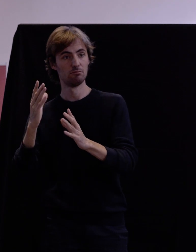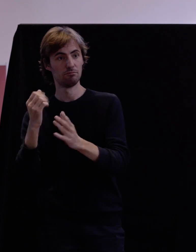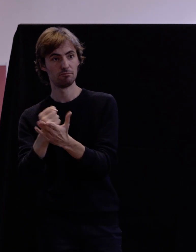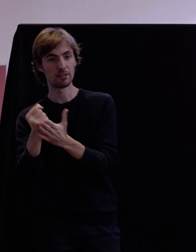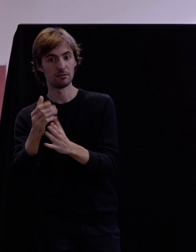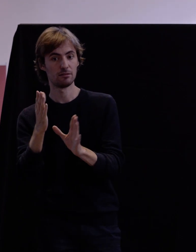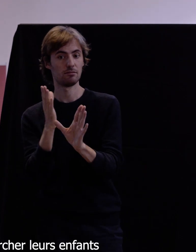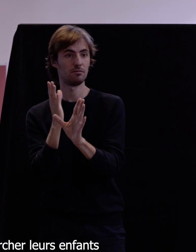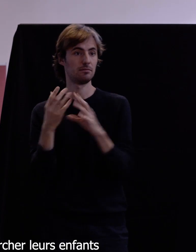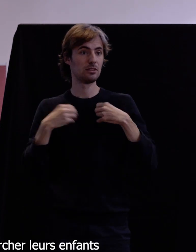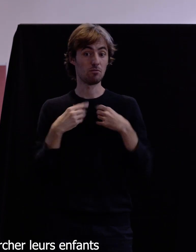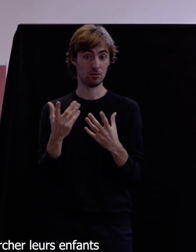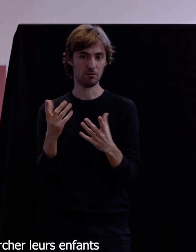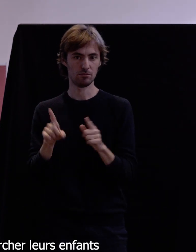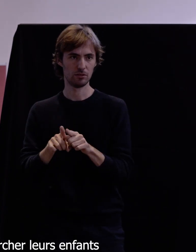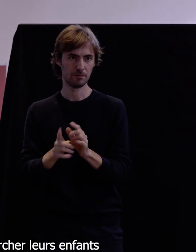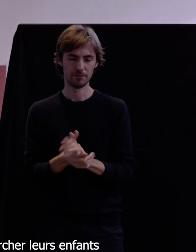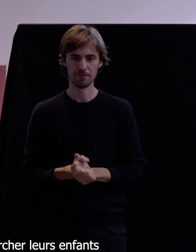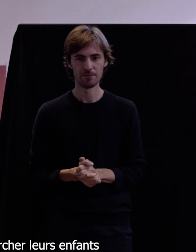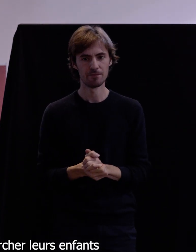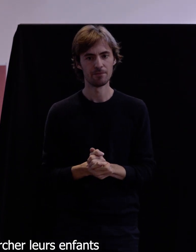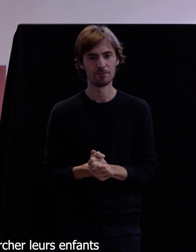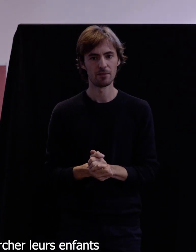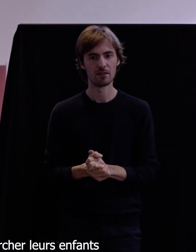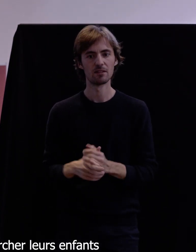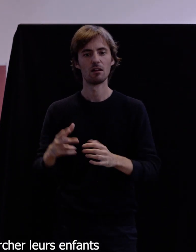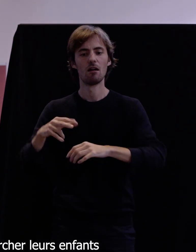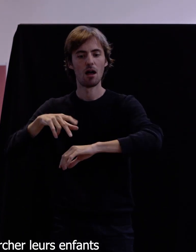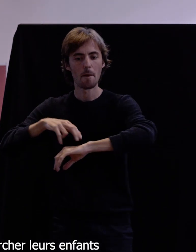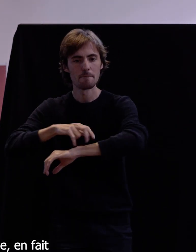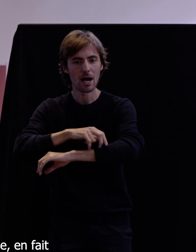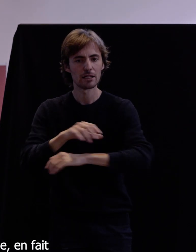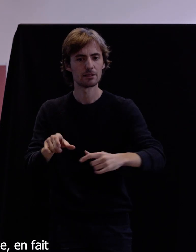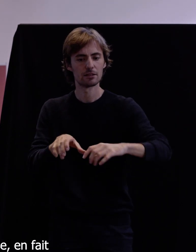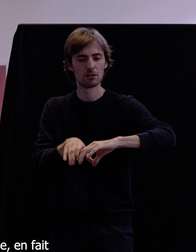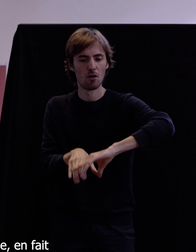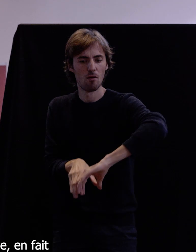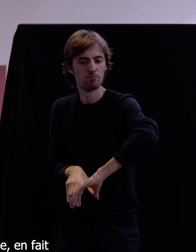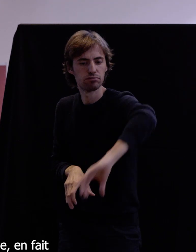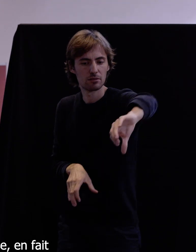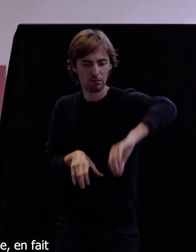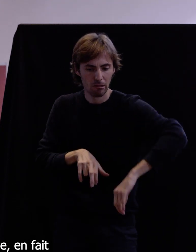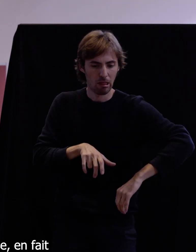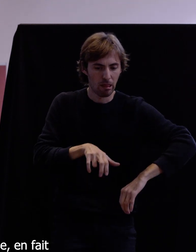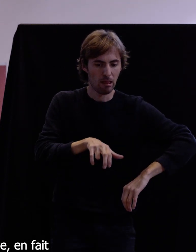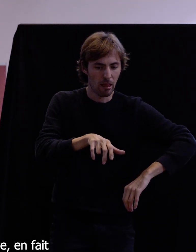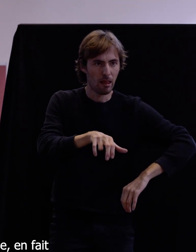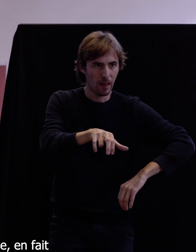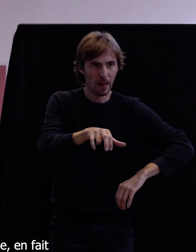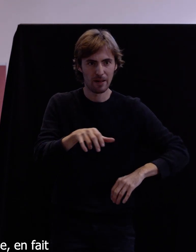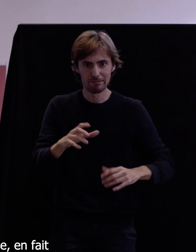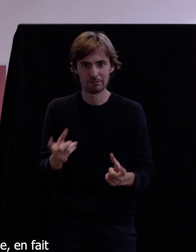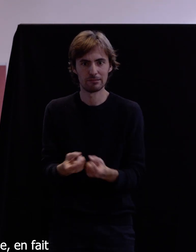psychomoteurs et puis en faisant marcher leurs enfants sur des poutres un peu basses où en fait ils vont déjà faire